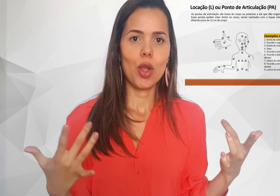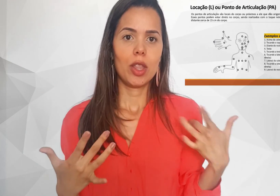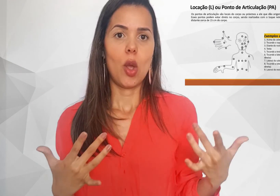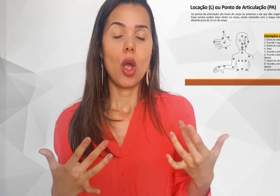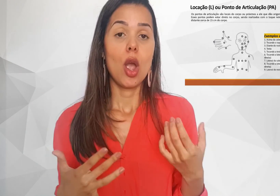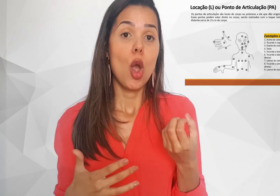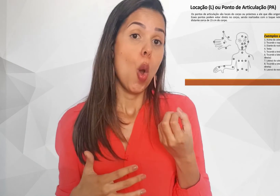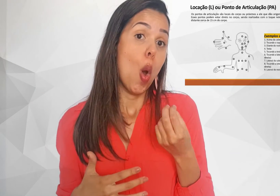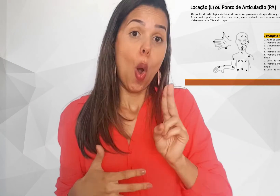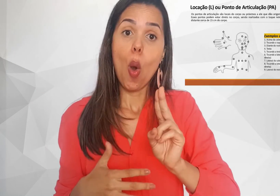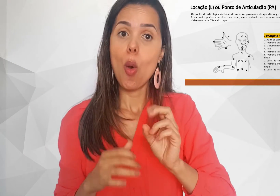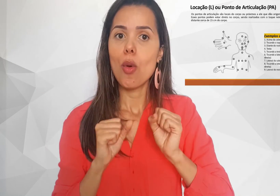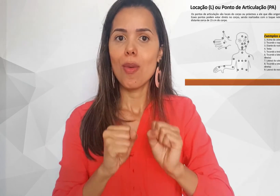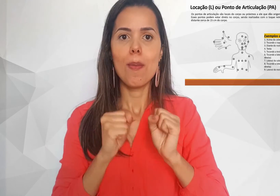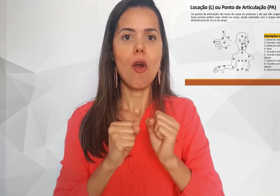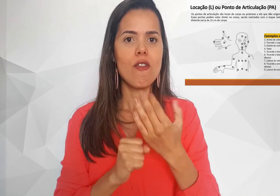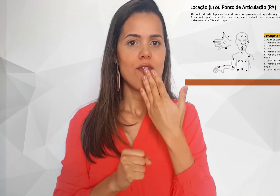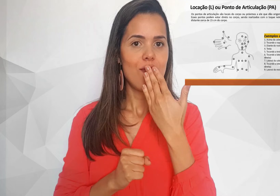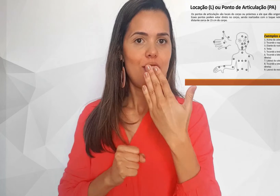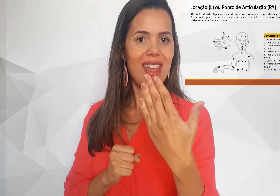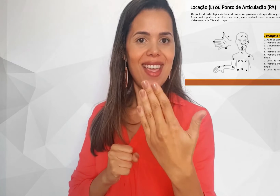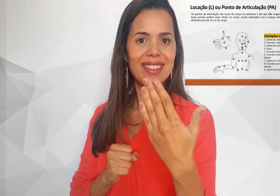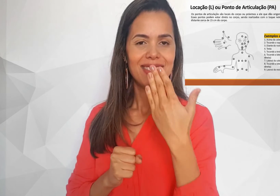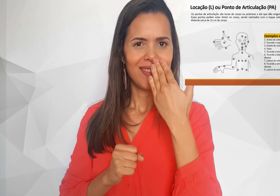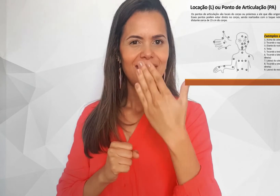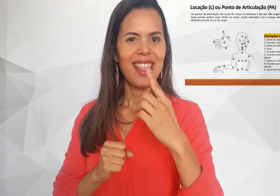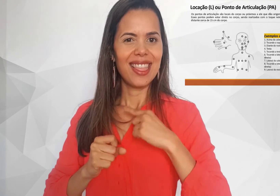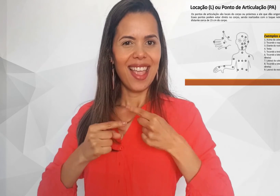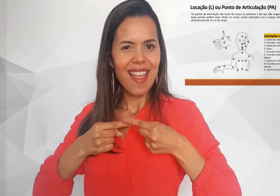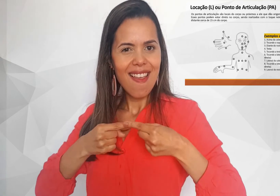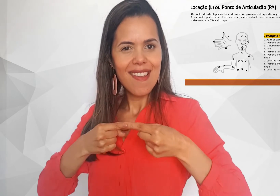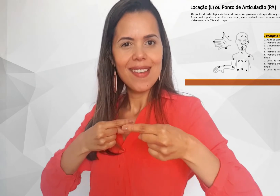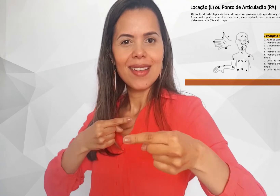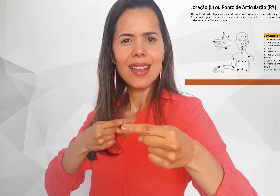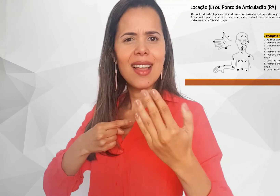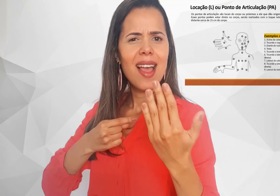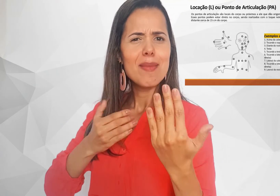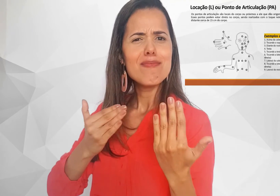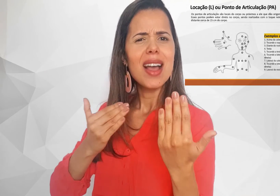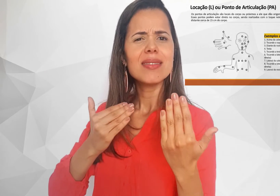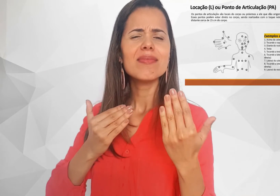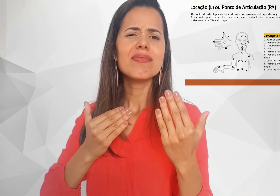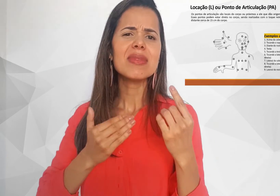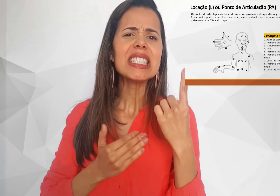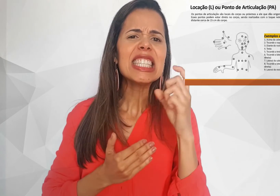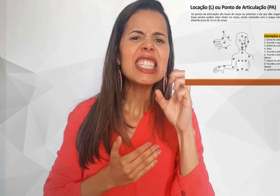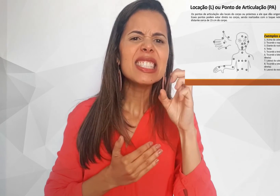do corpo, ou apenas com um toque, ou é feito em frente, né, uma distância aí paralela que os